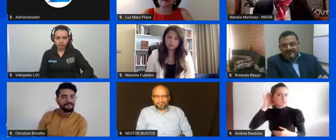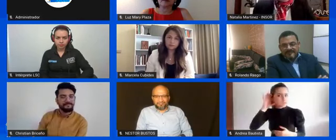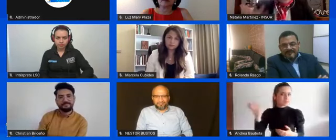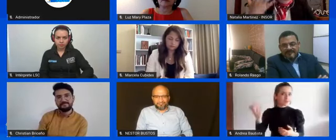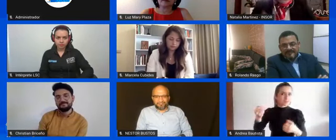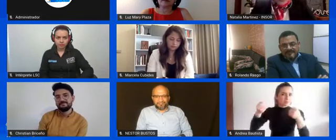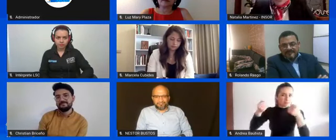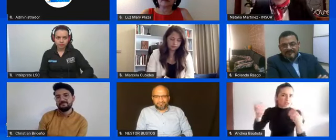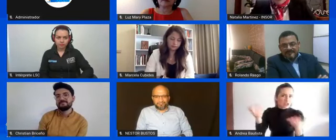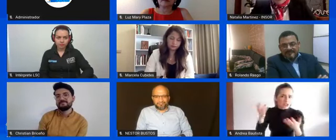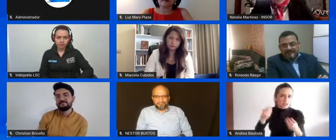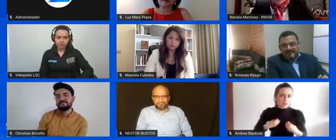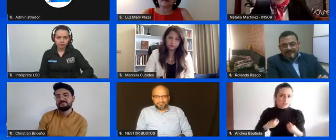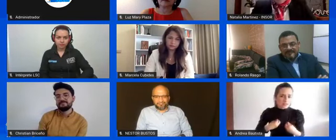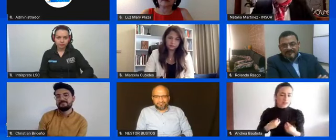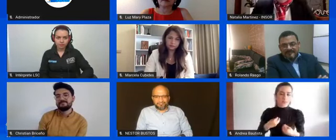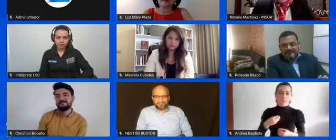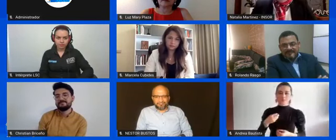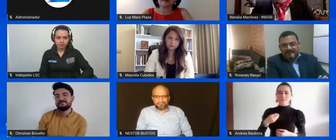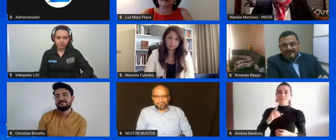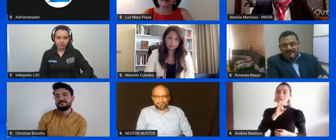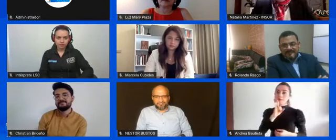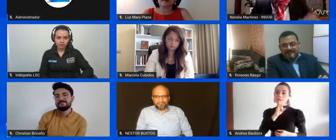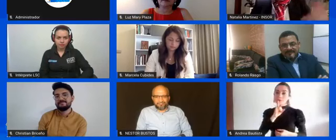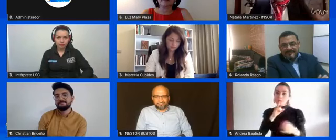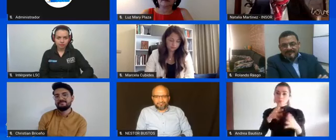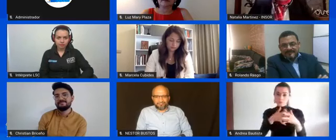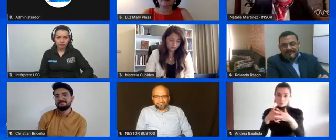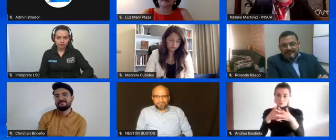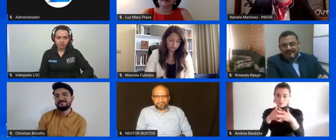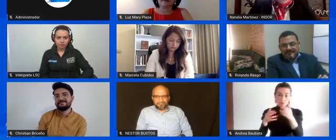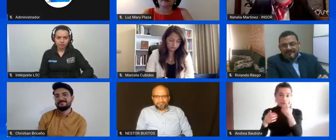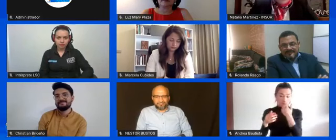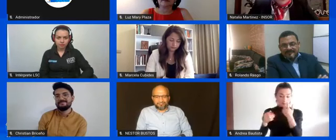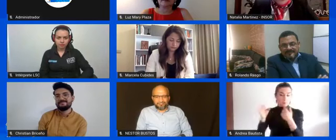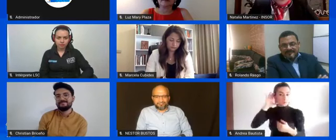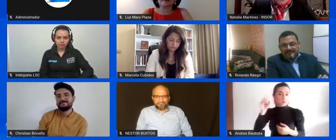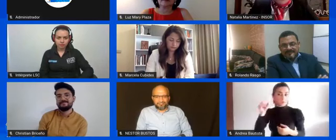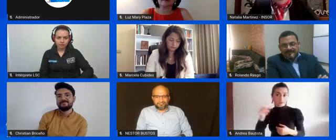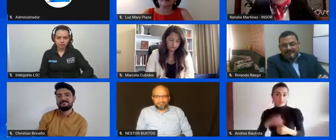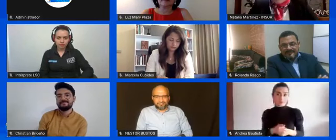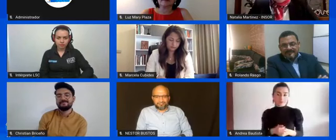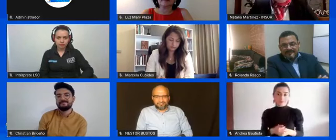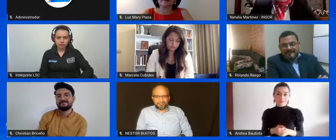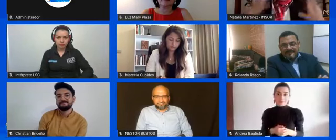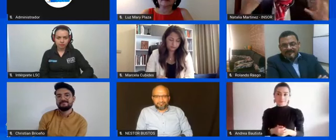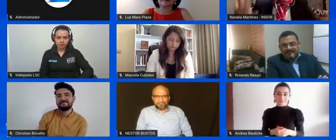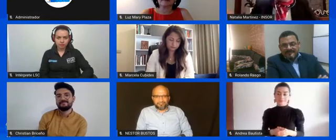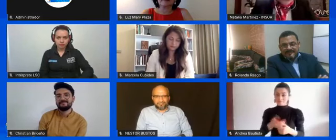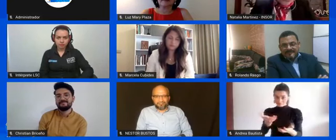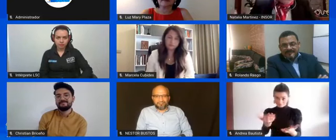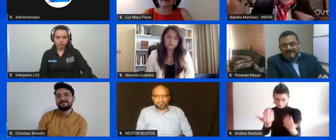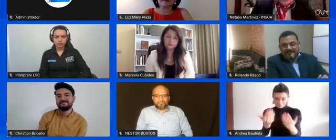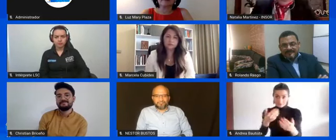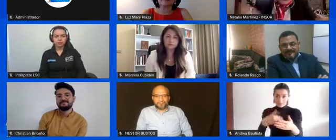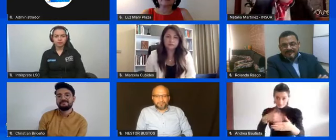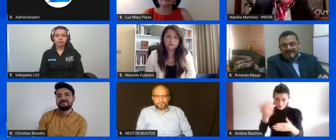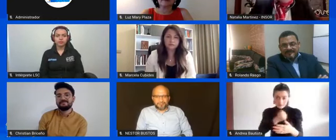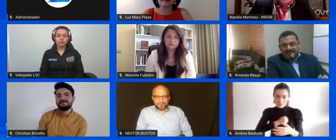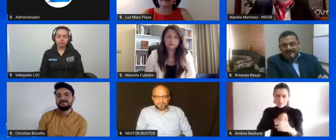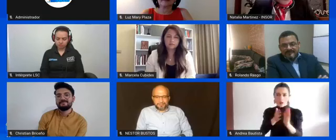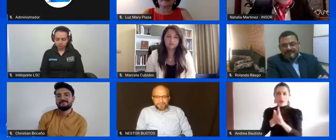años y hoy se unió a esta celebración. Luz Mali, si quieres, un espacio para que nos saludes, nos recuerdes tu seña